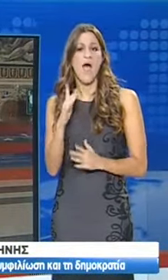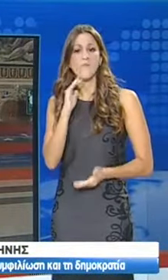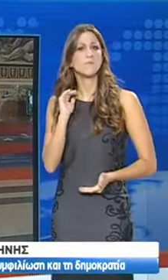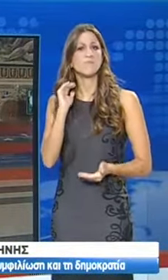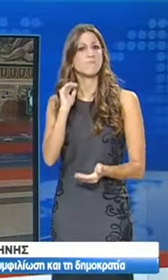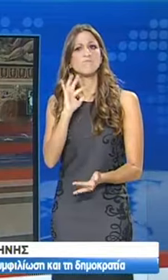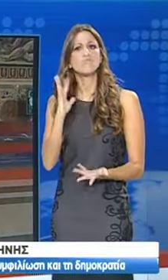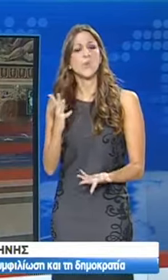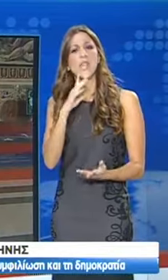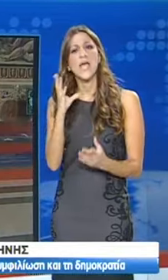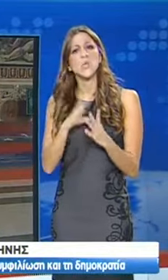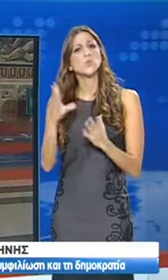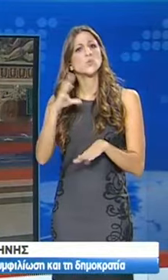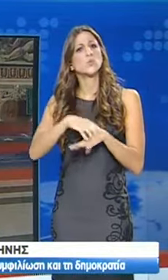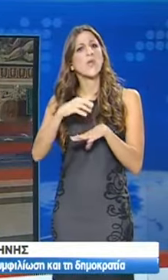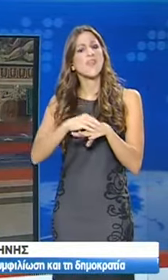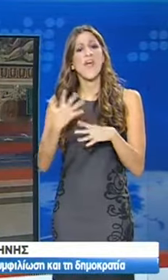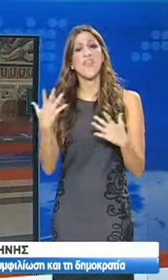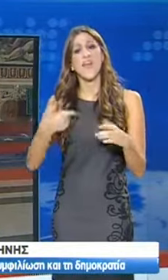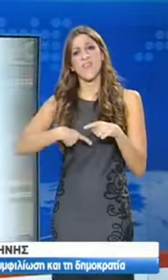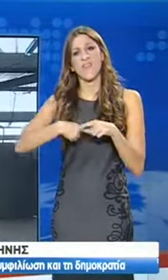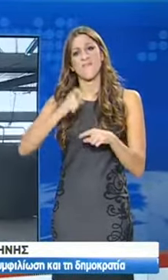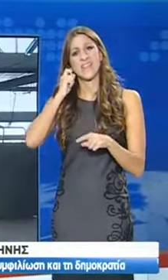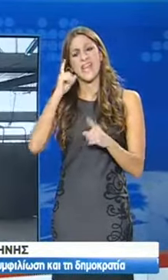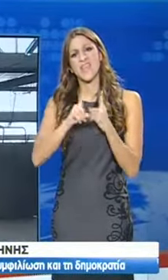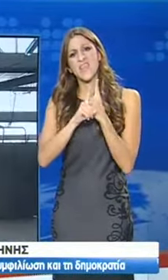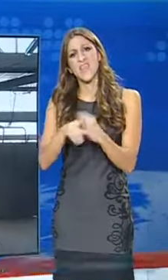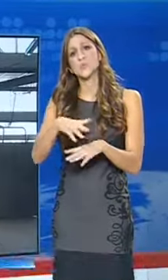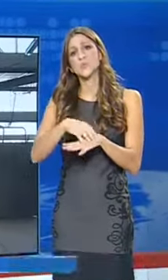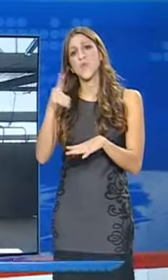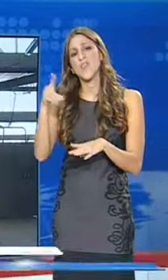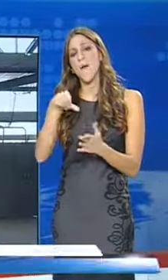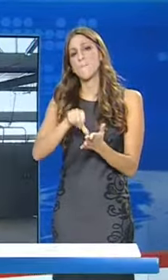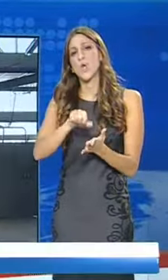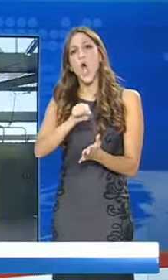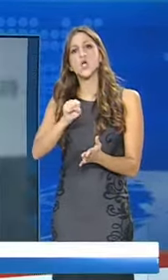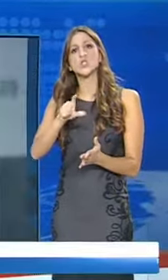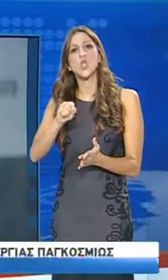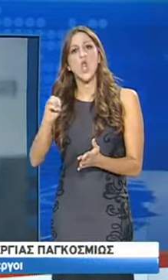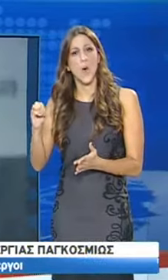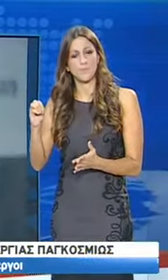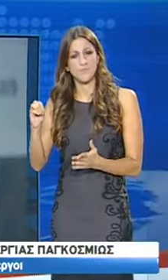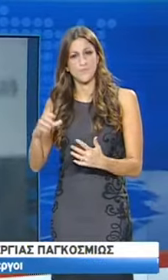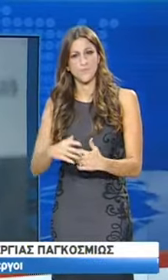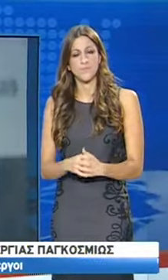στο Όσλο στις 10 Δεκεμβρίου. Κατά 30 εκατομμύρια έχει αυξηθεί ο αριθμός των ανέργων παγκοσμίως από